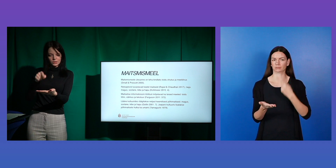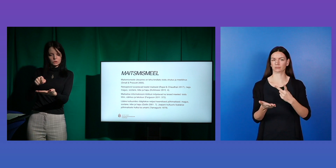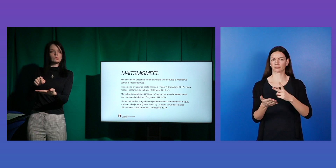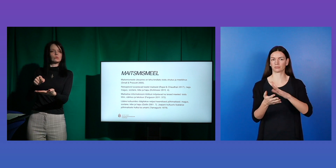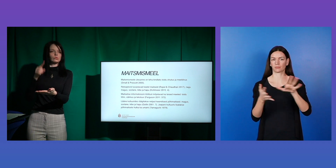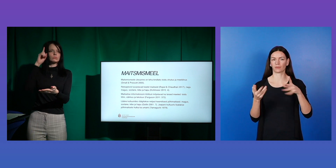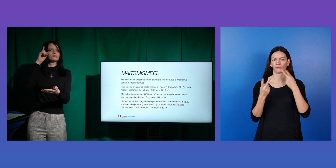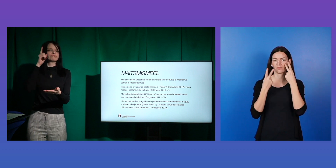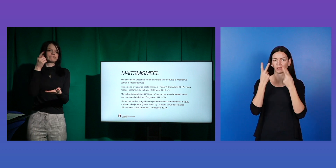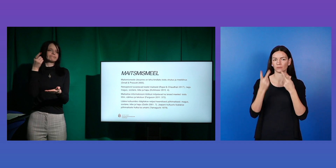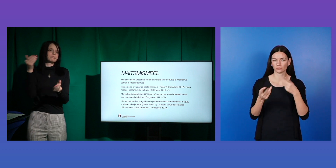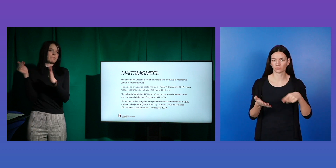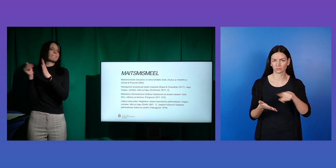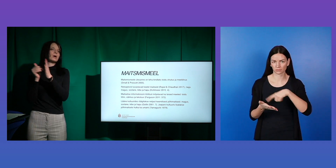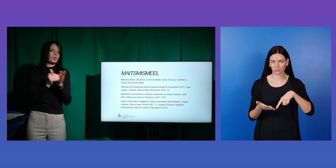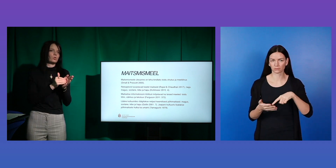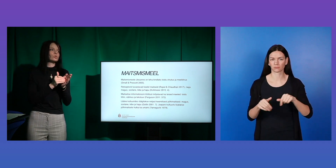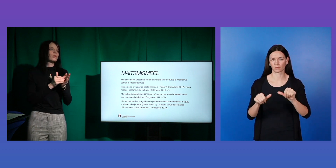et näiteks